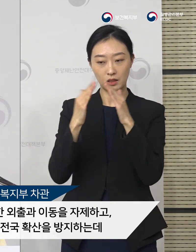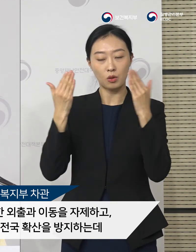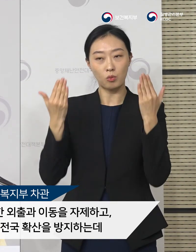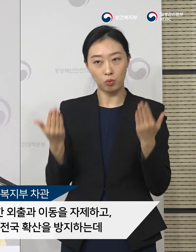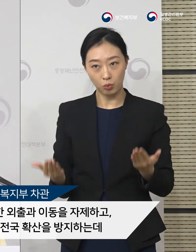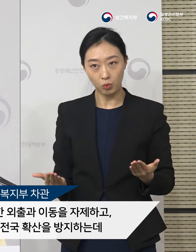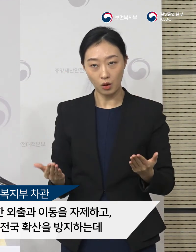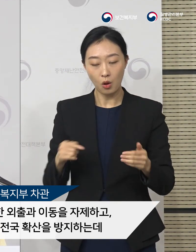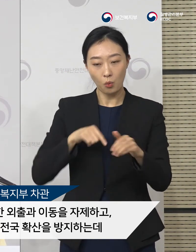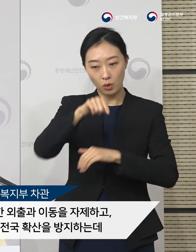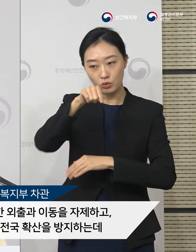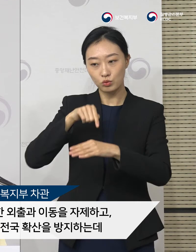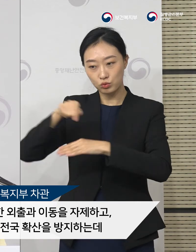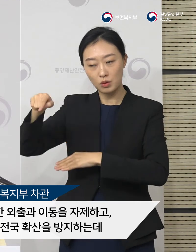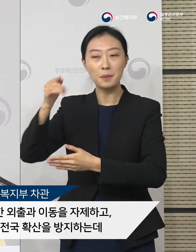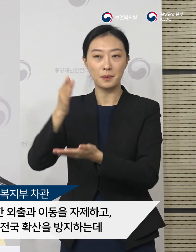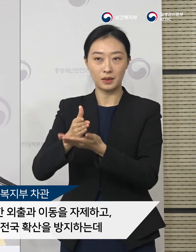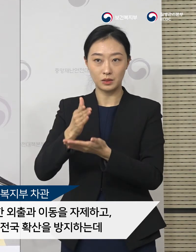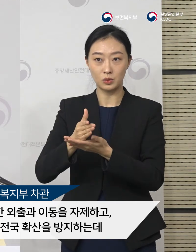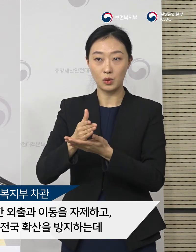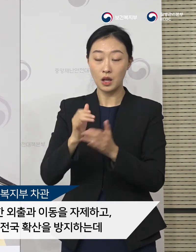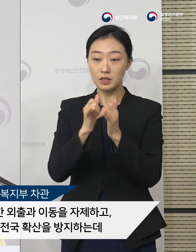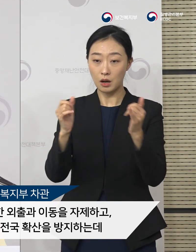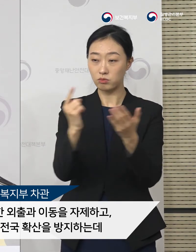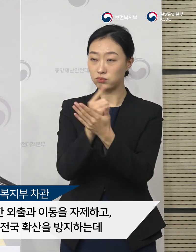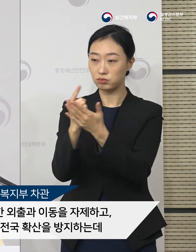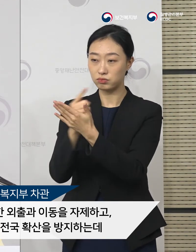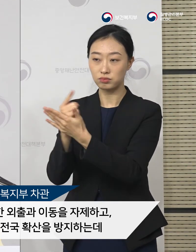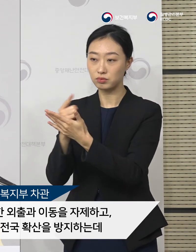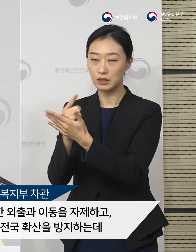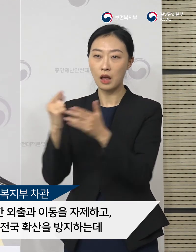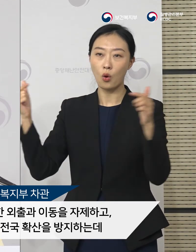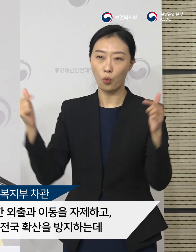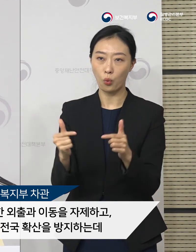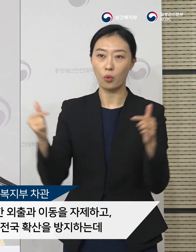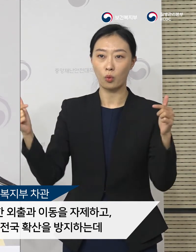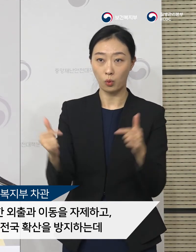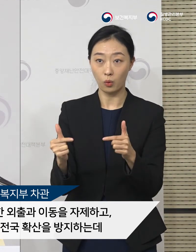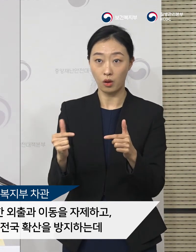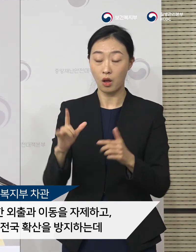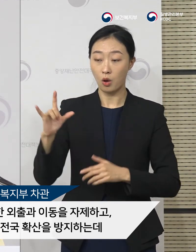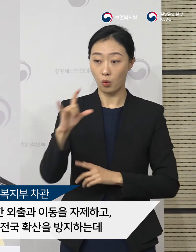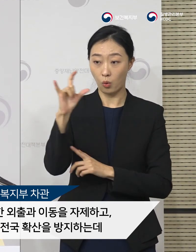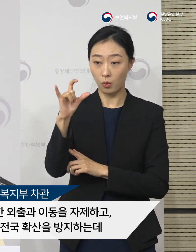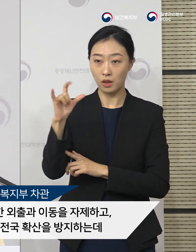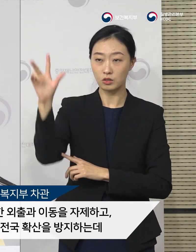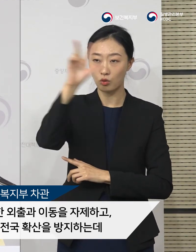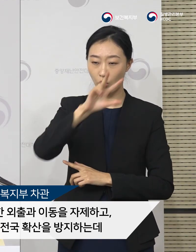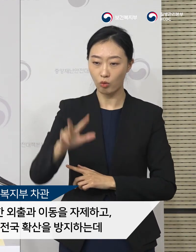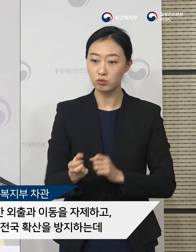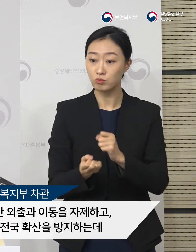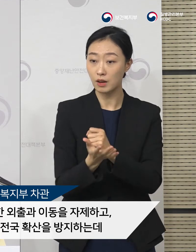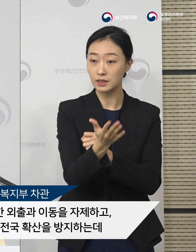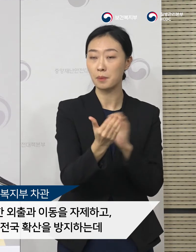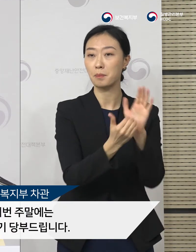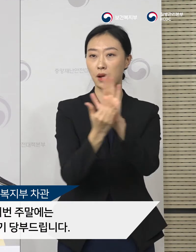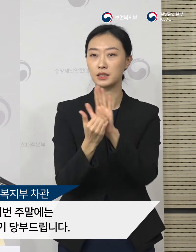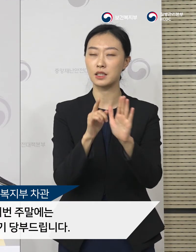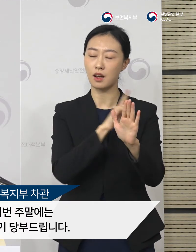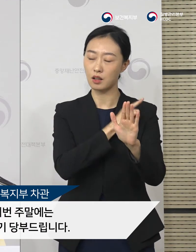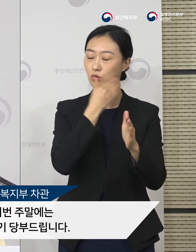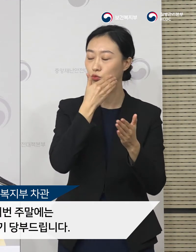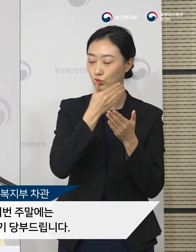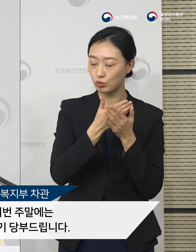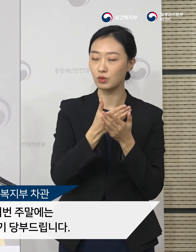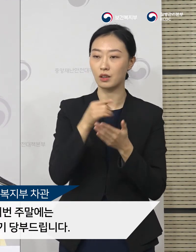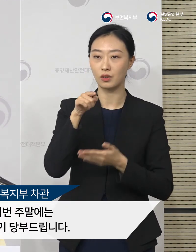최대한 외출과 이동을 자제하고 사람들 간의 접촉을 최소화하는 것이 코로나19의 전국 확산을 방지하는 데 가장